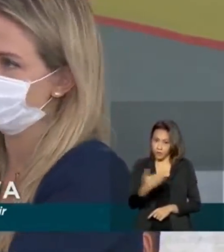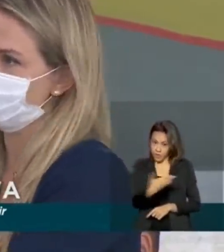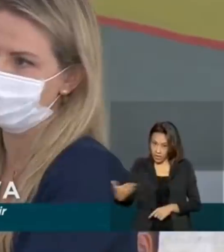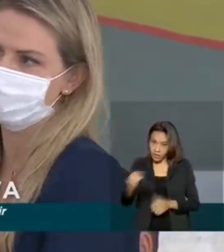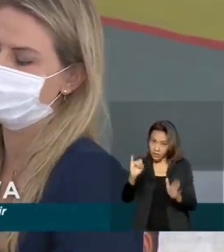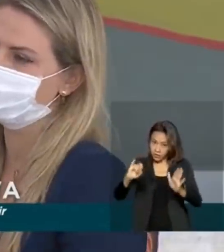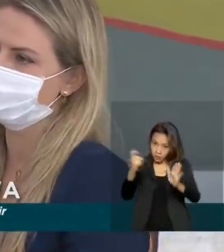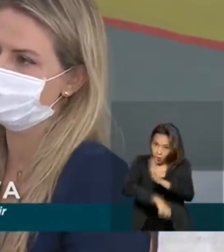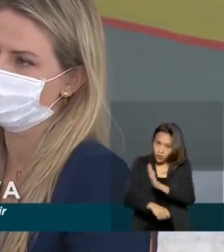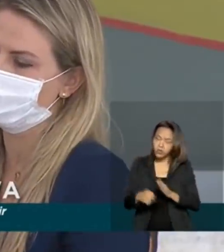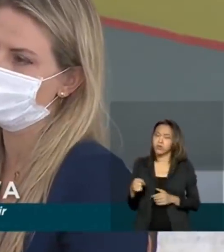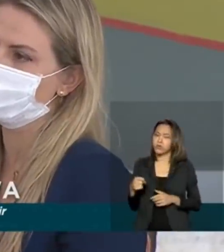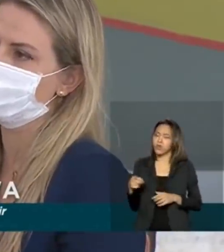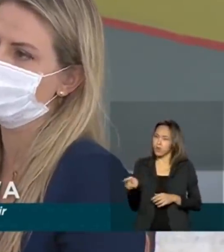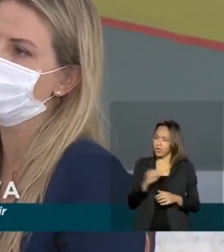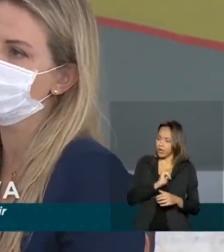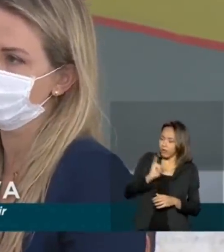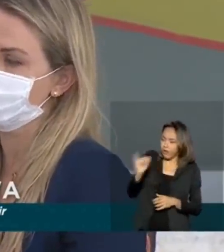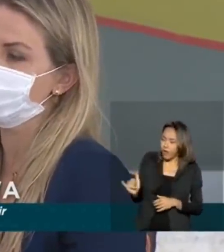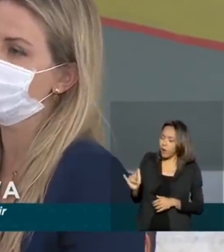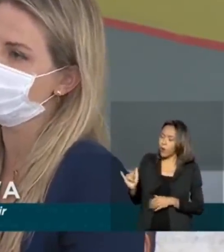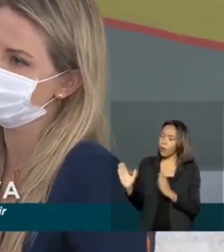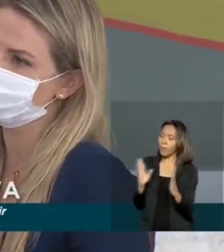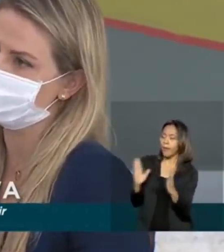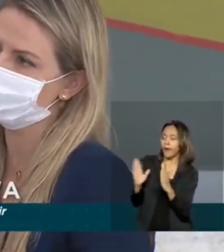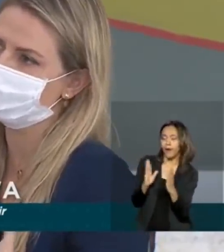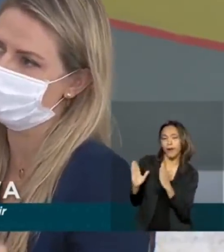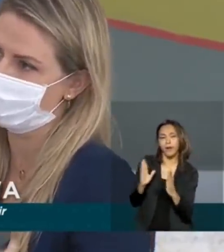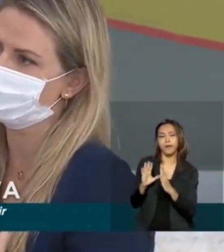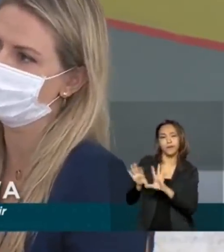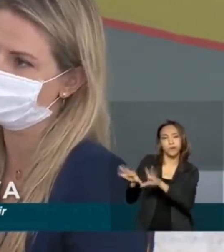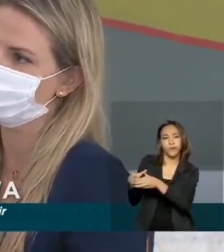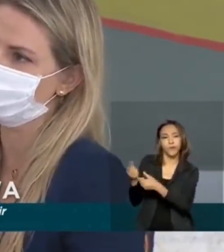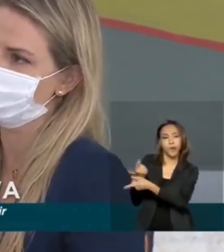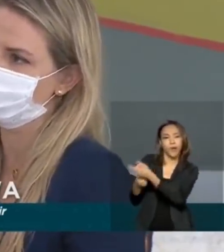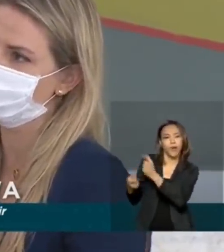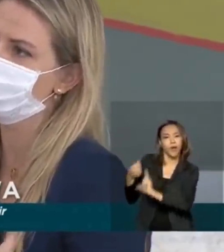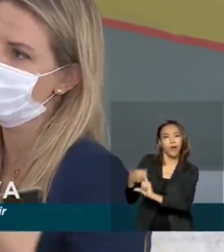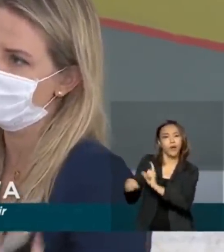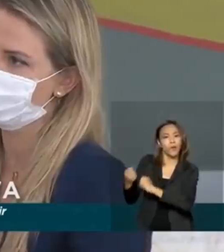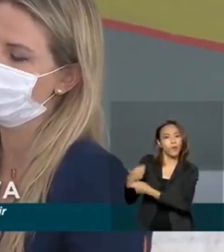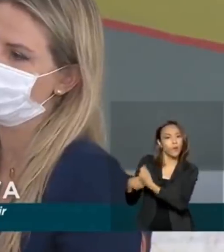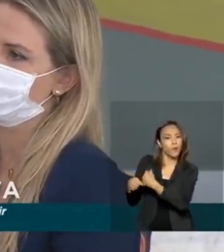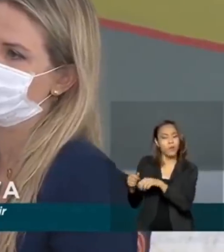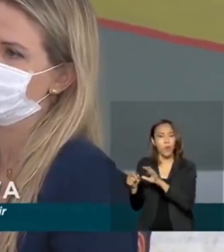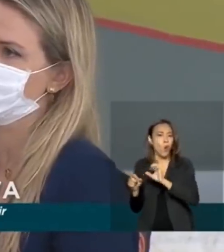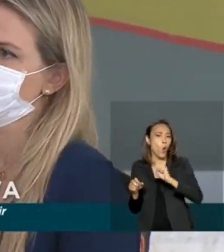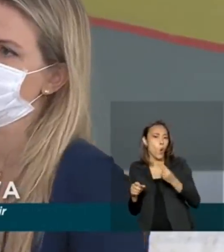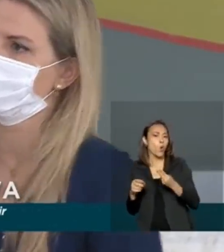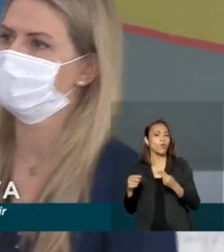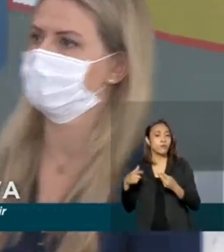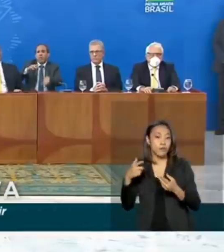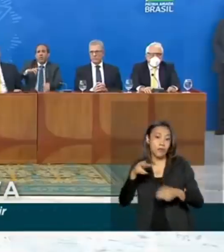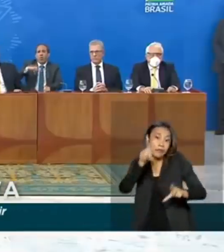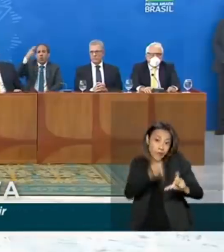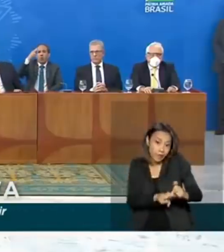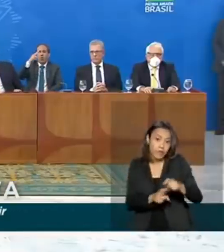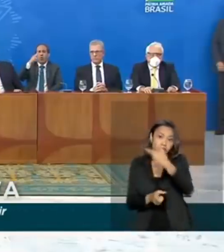presidente deu um prazo para a equipe econômica ou não, e depende só do aumento do consumo do diesel ou de mais fatores?